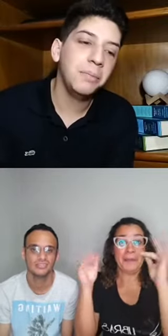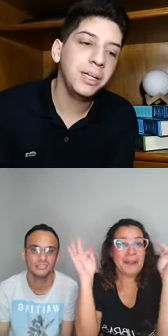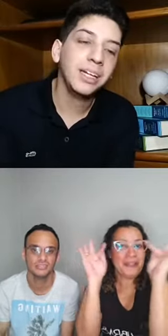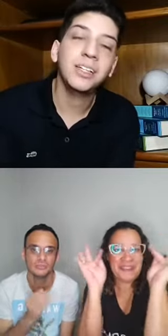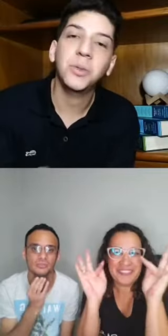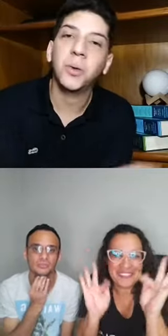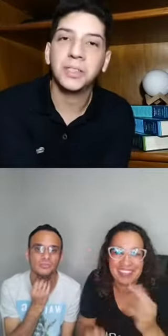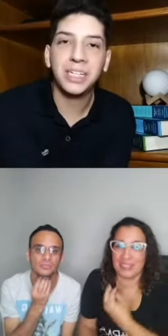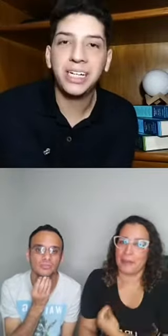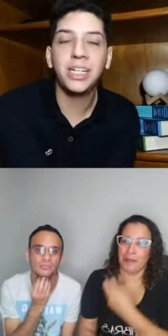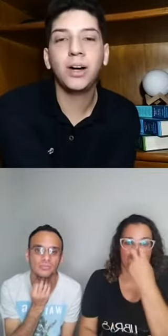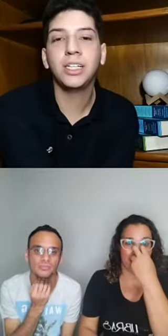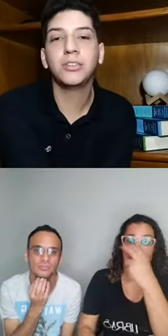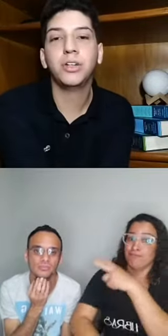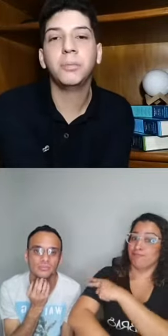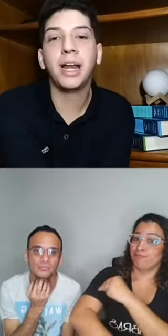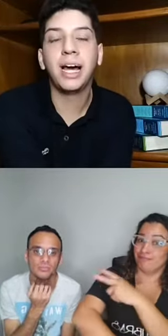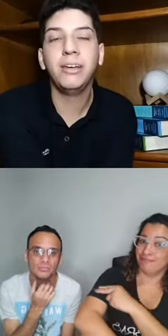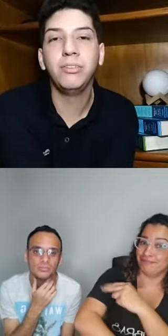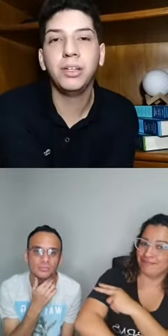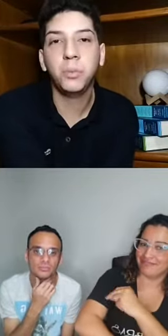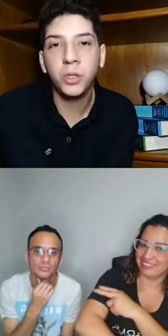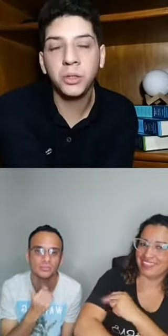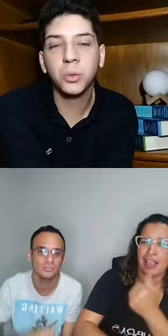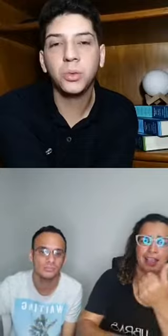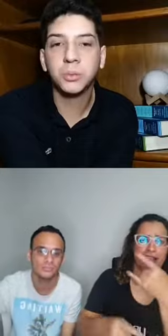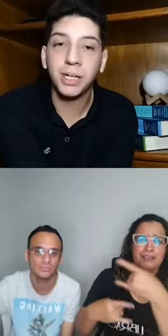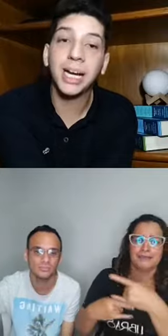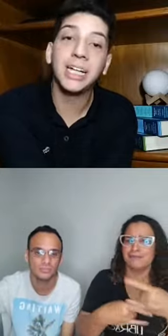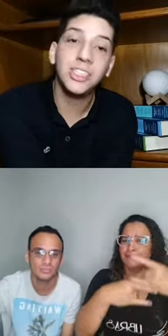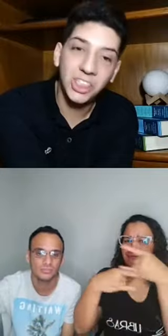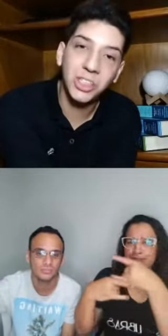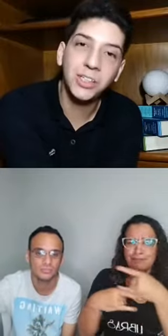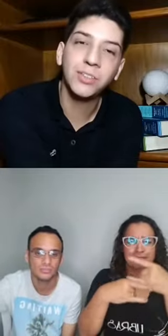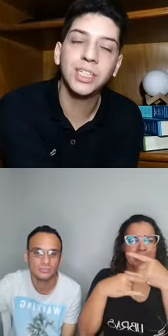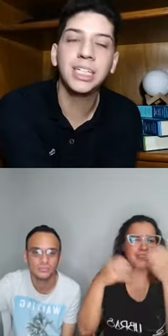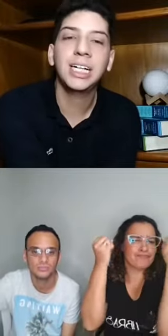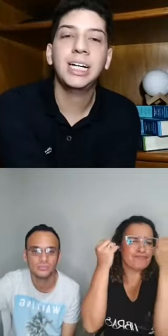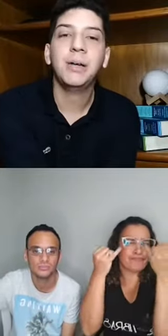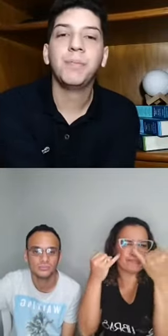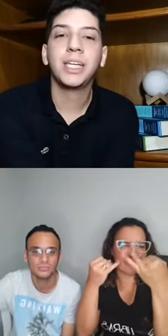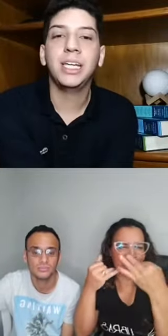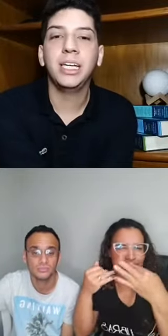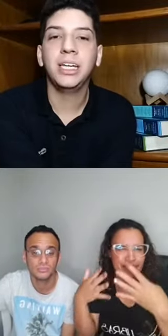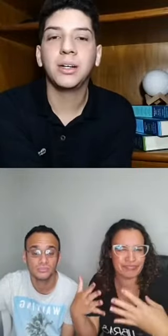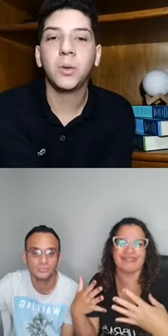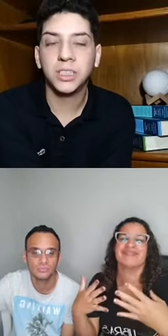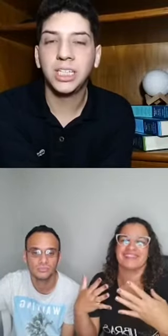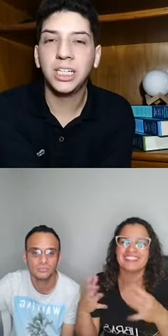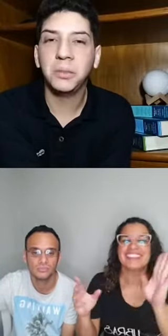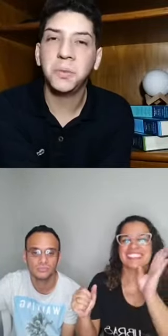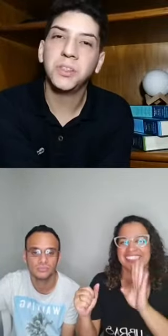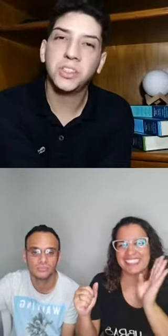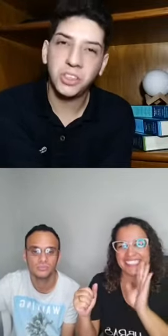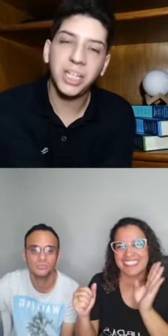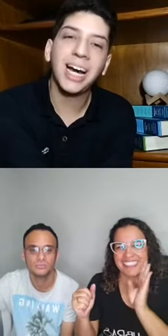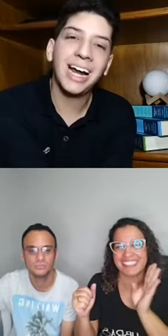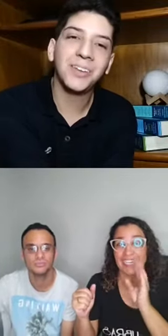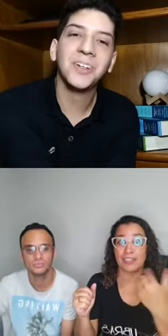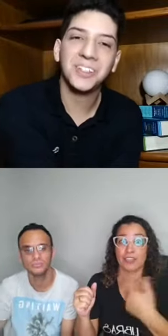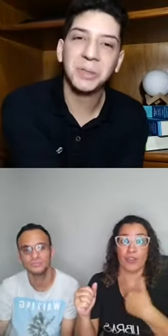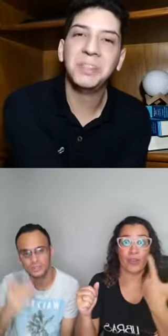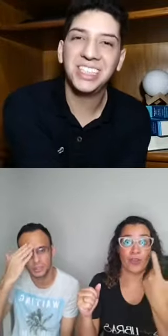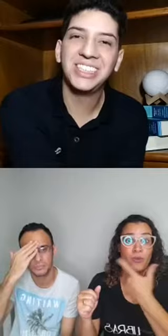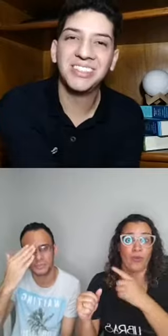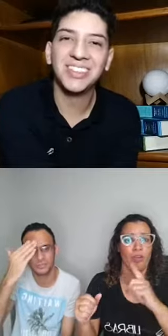da Camila e do Ronan. Eu acho que foi uma live muito explicativa, que conseguimos chegar